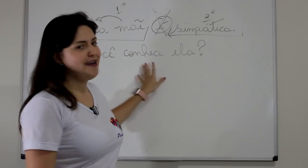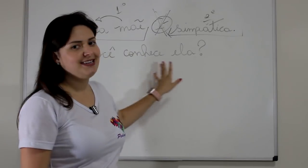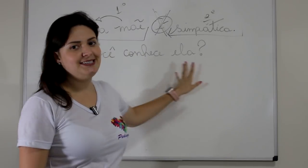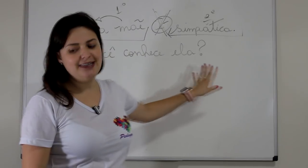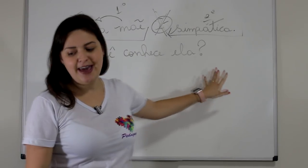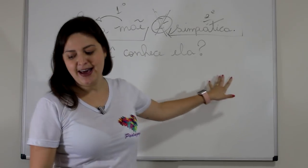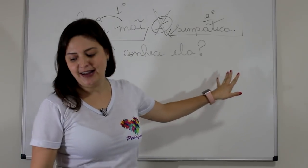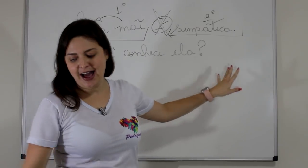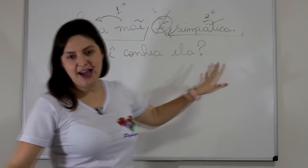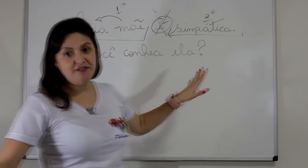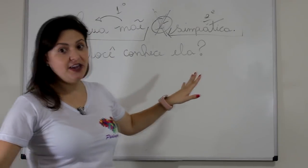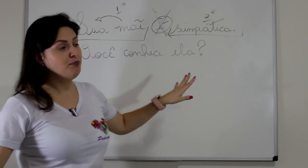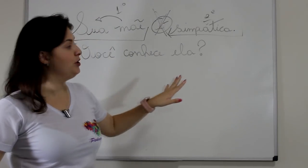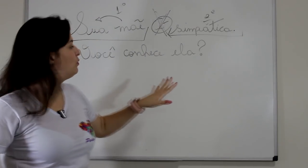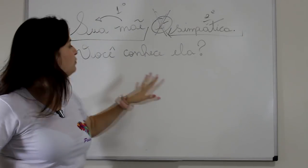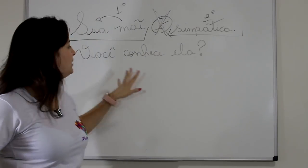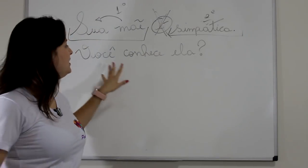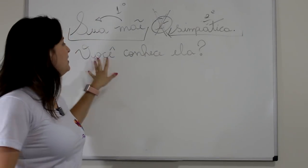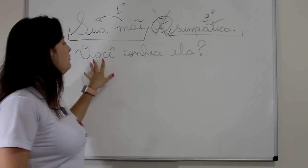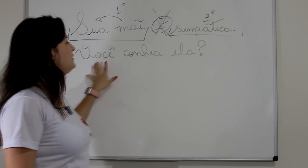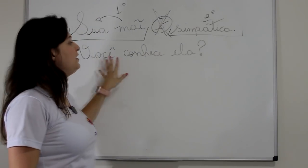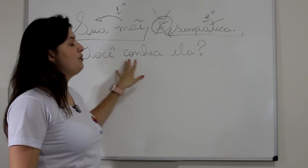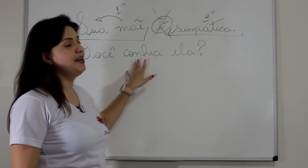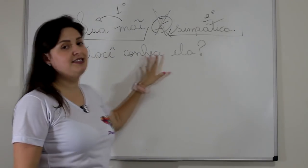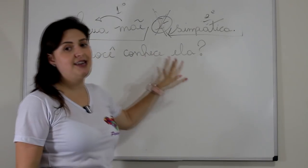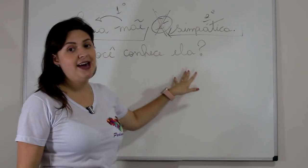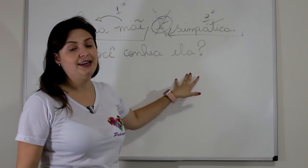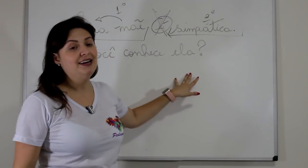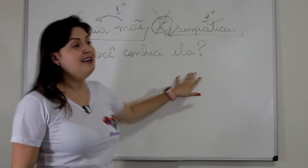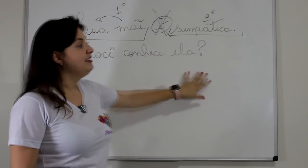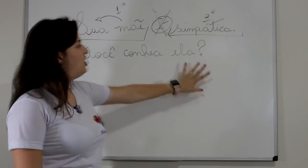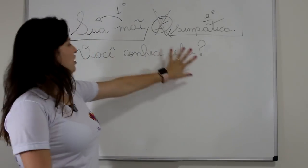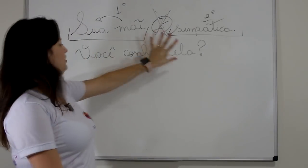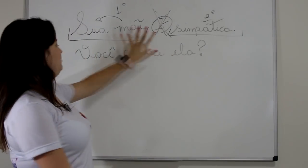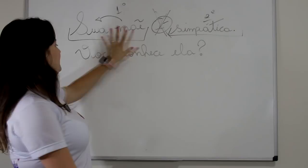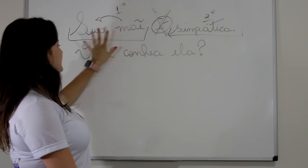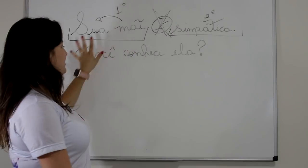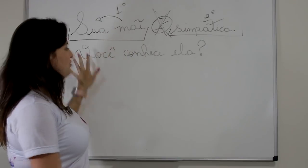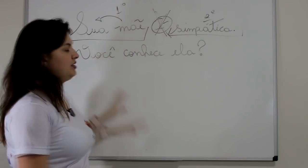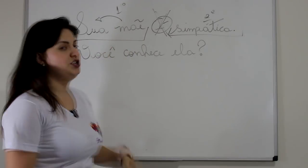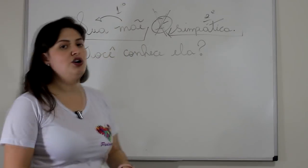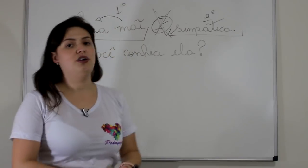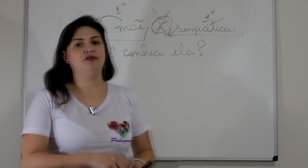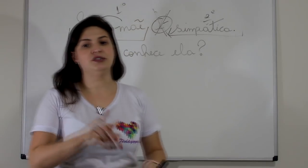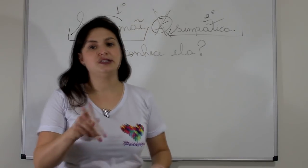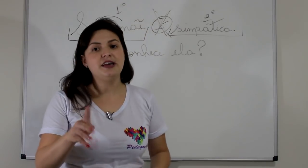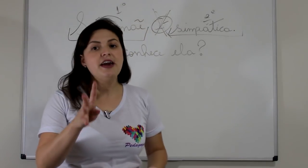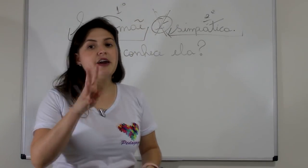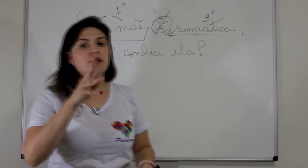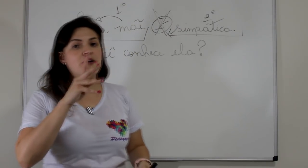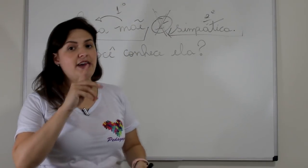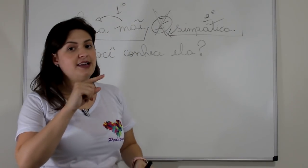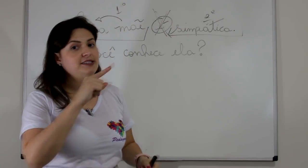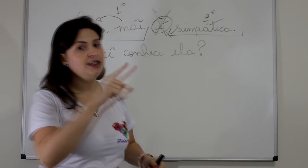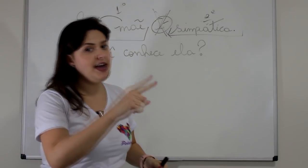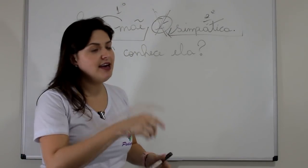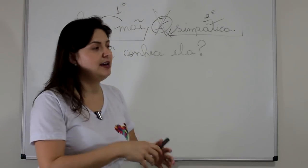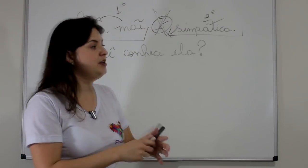Você conhece ela? Aí vem a pergunta aqui. Você conhece ela? Na hora de fazer isso daqui, ó, você conhece ela, eu